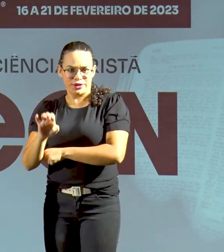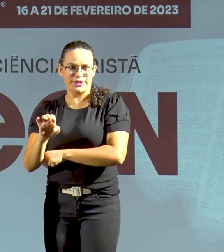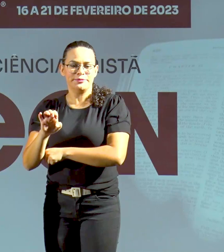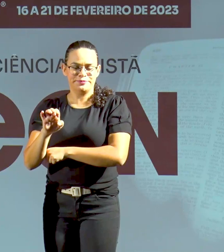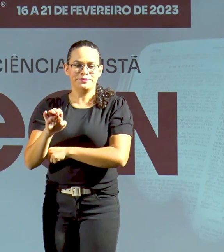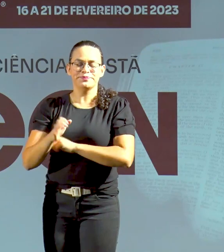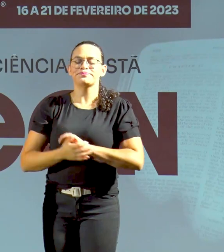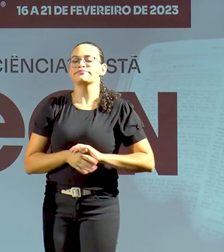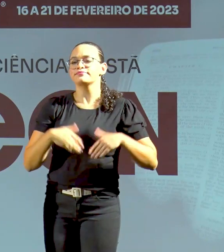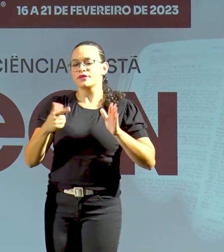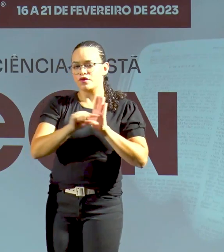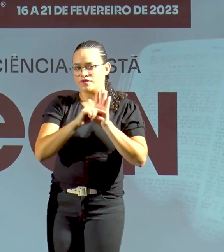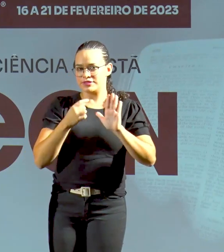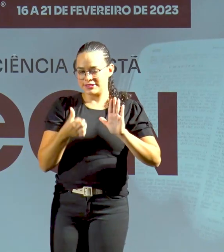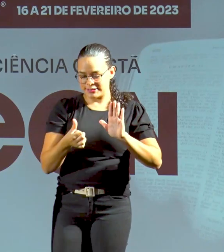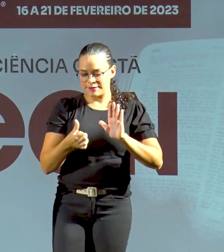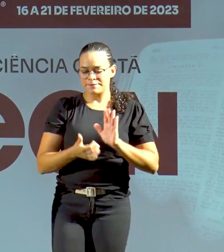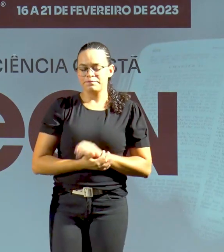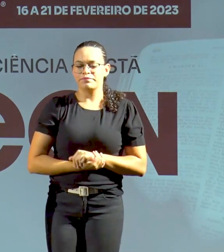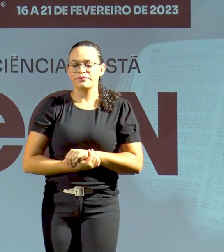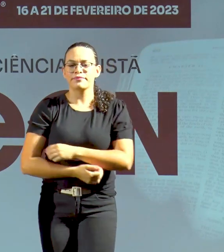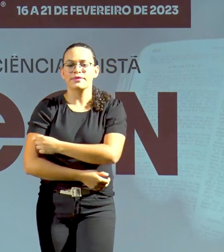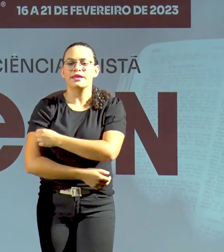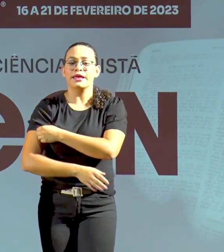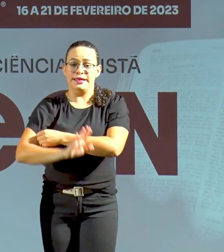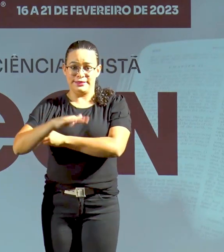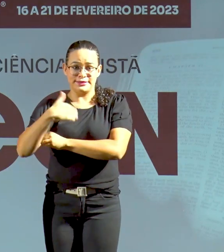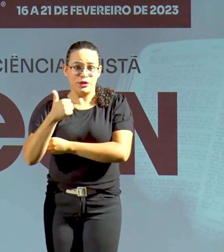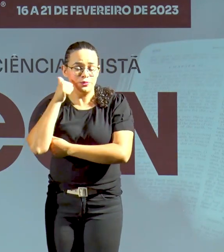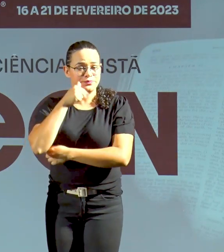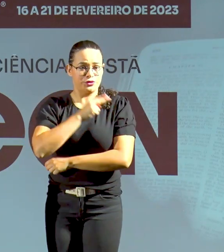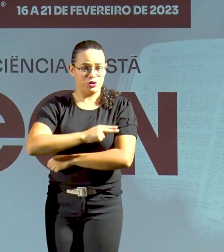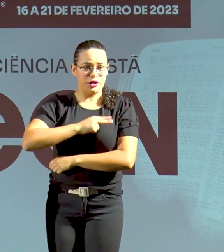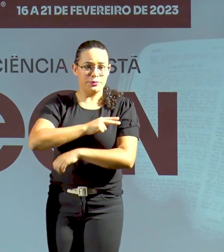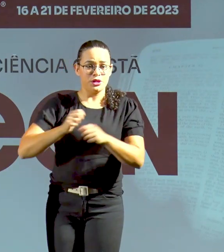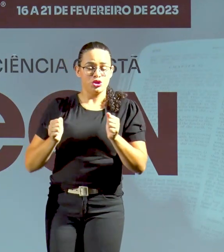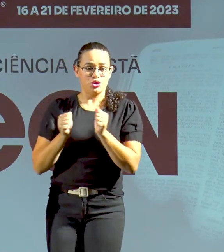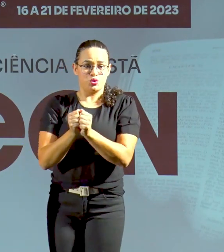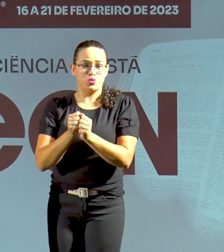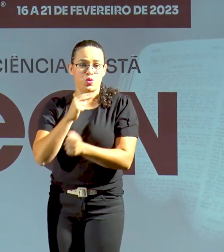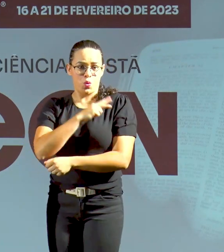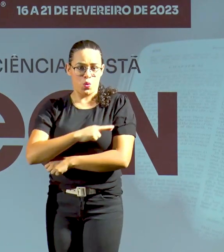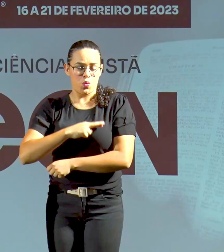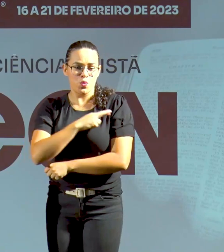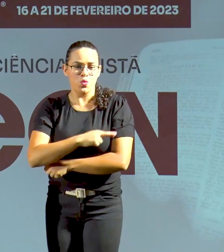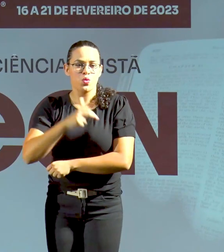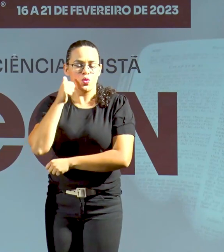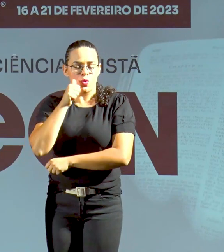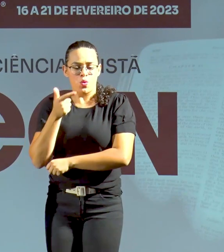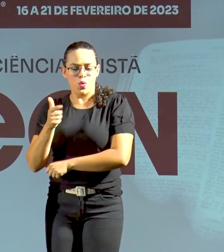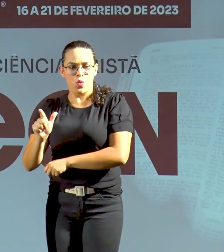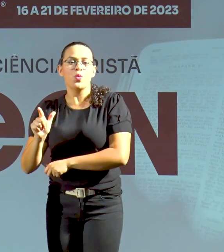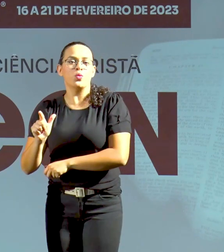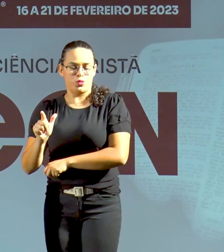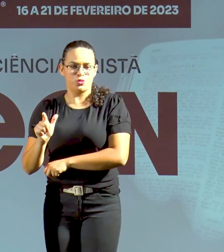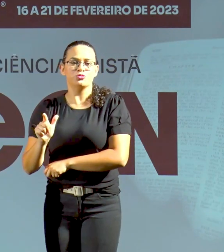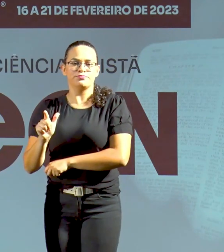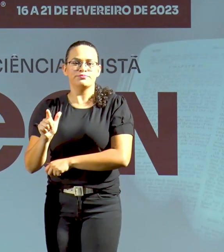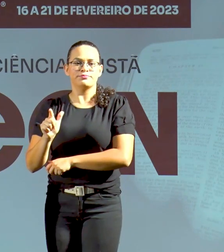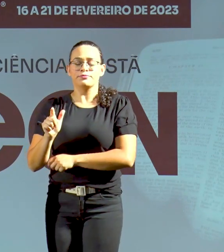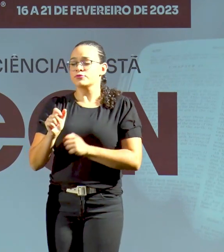verso 6 Então se dispôs ela com as suas noras e voltou da terra de boábi por quanto